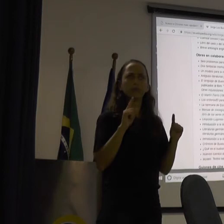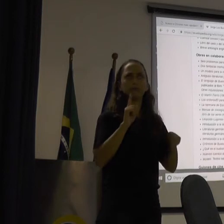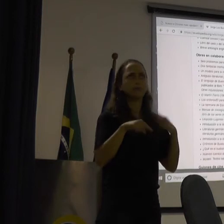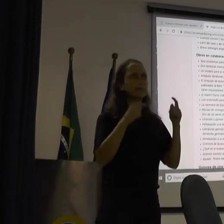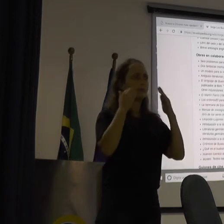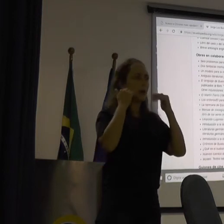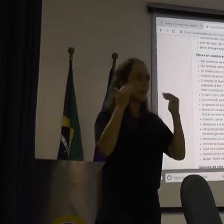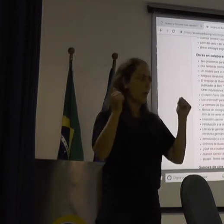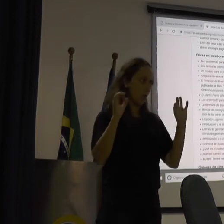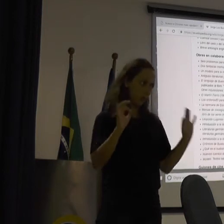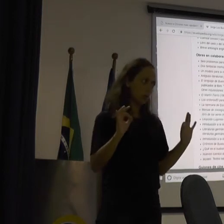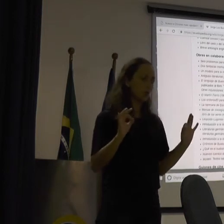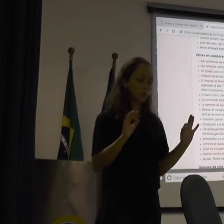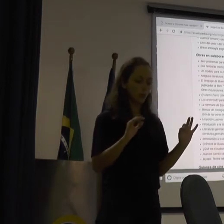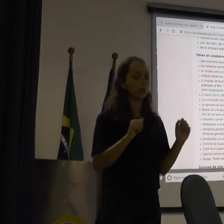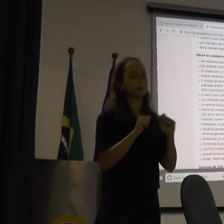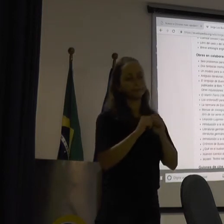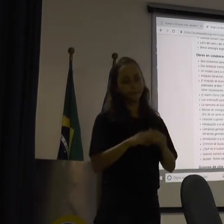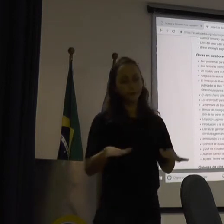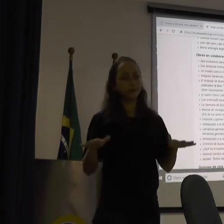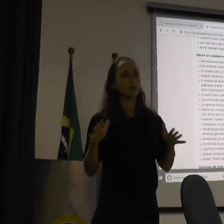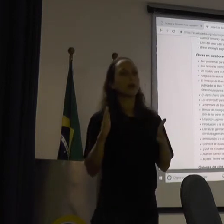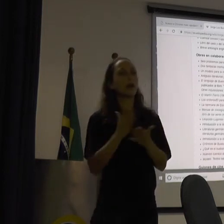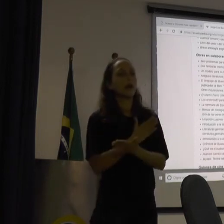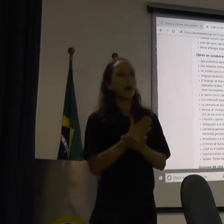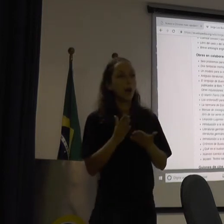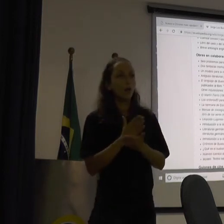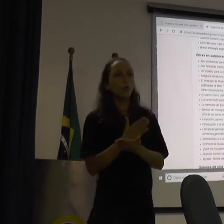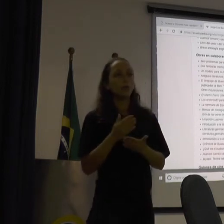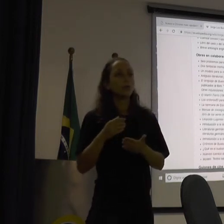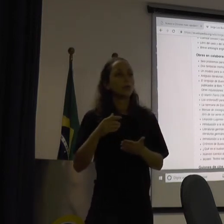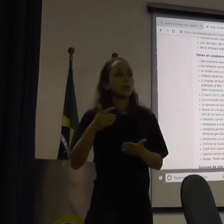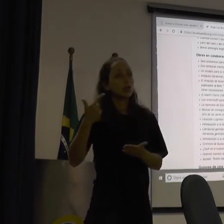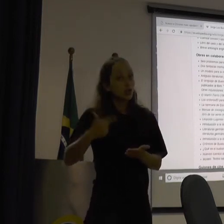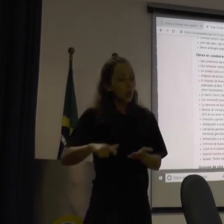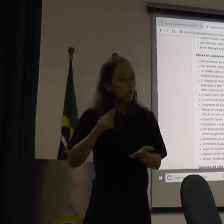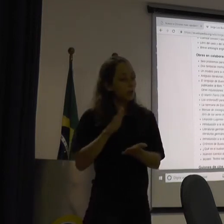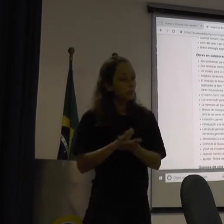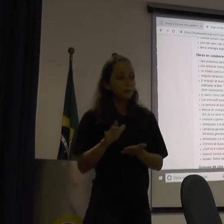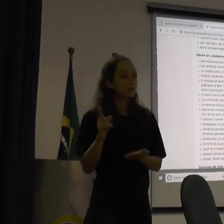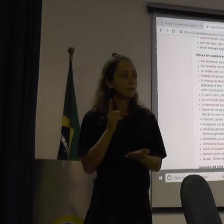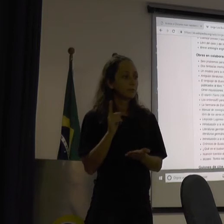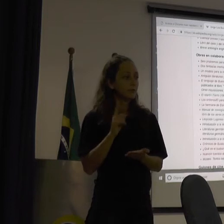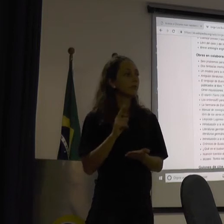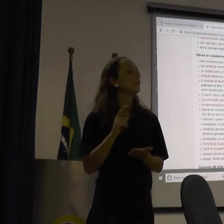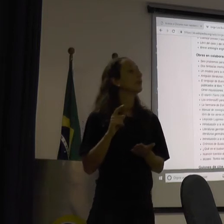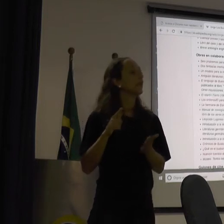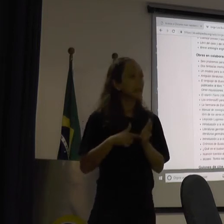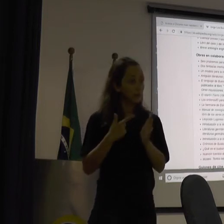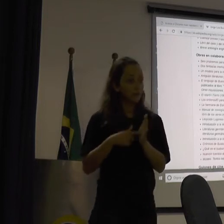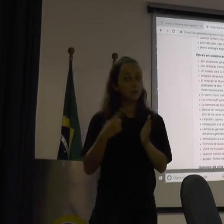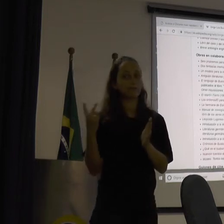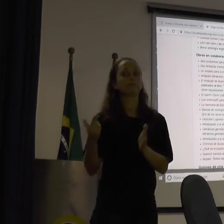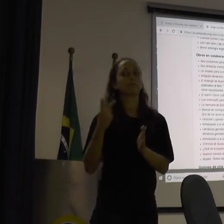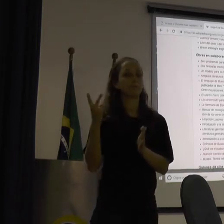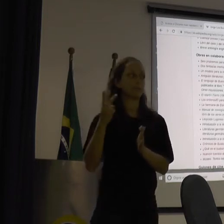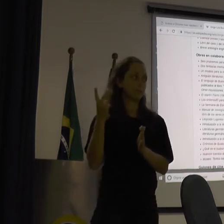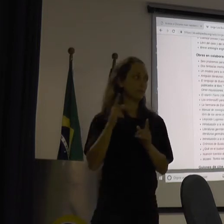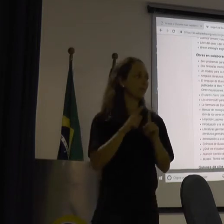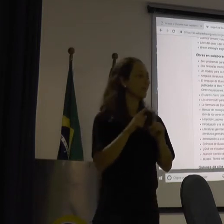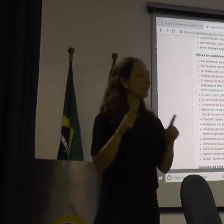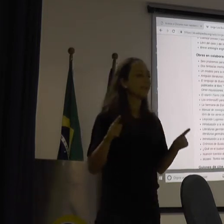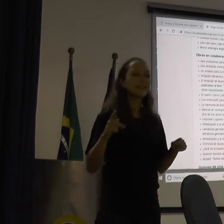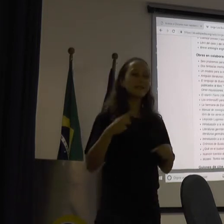Alguns que não foram reeditados são procurados, têm um valor no mercado assim enorme. Mas é que na